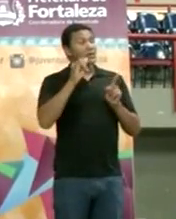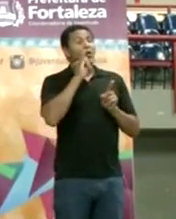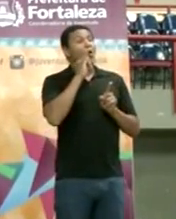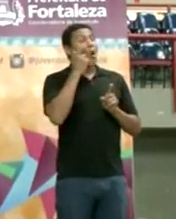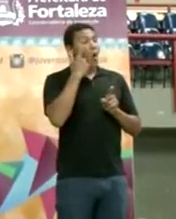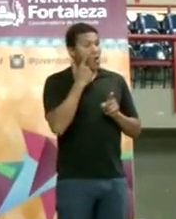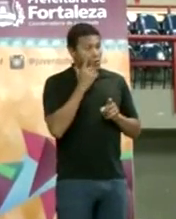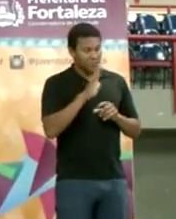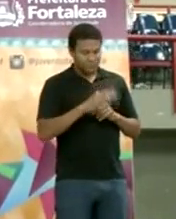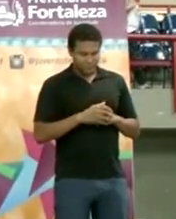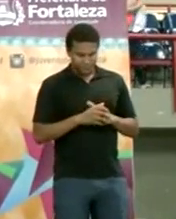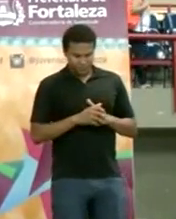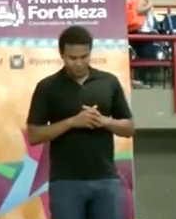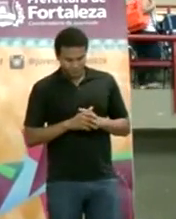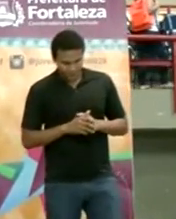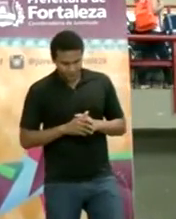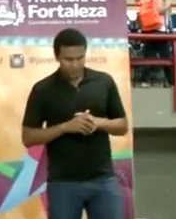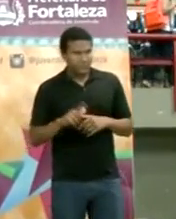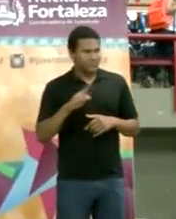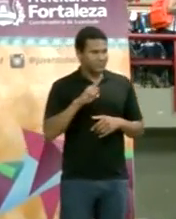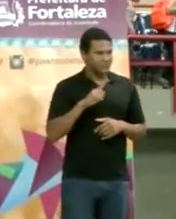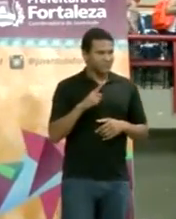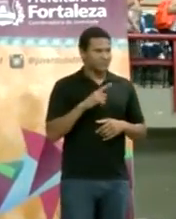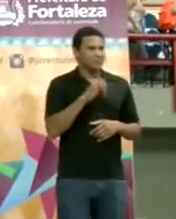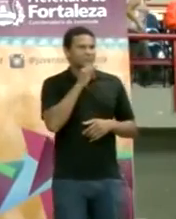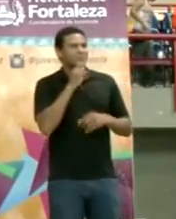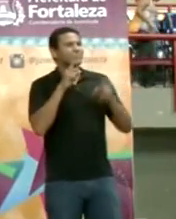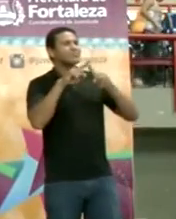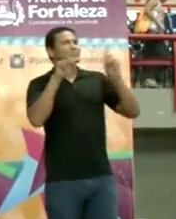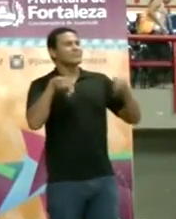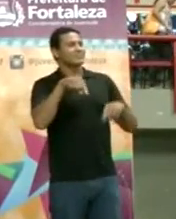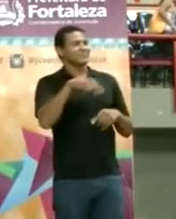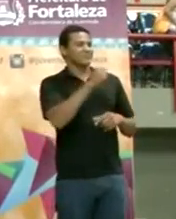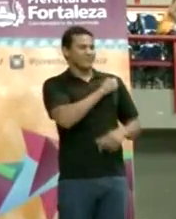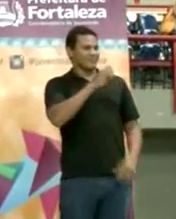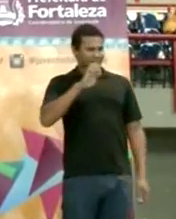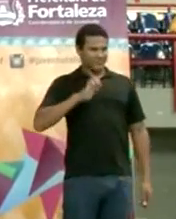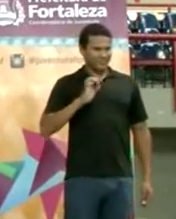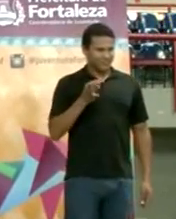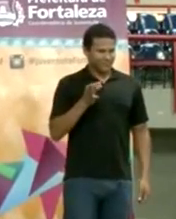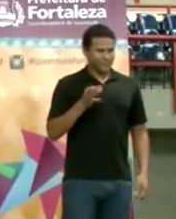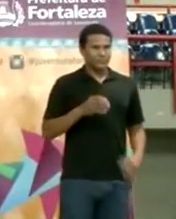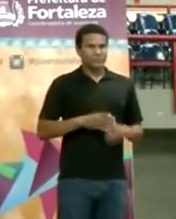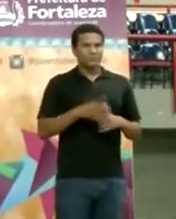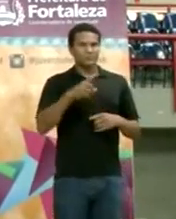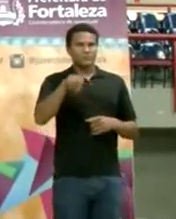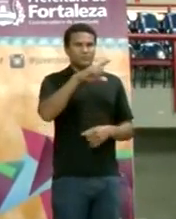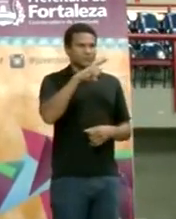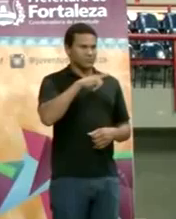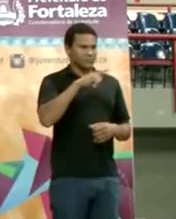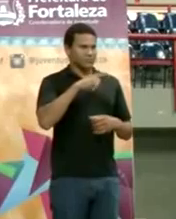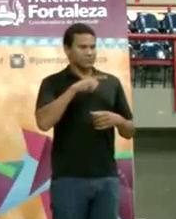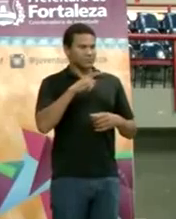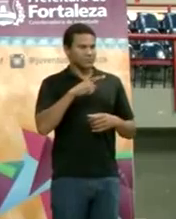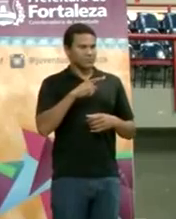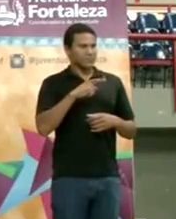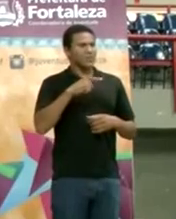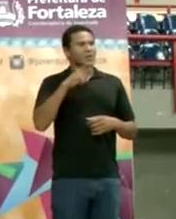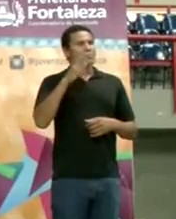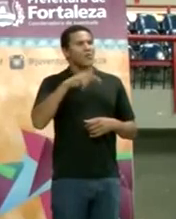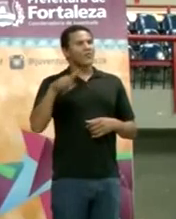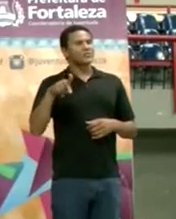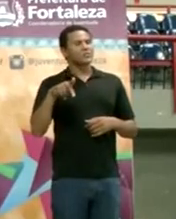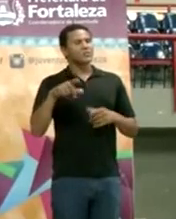atenção. Nesse projeto, no Academia Enem, vocês têm mais professores ou